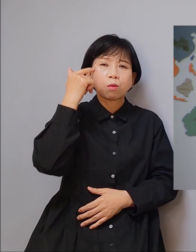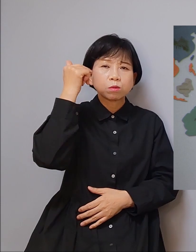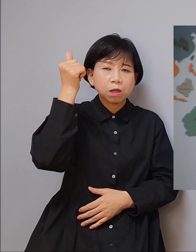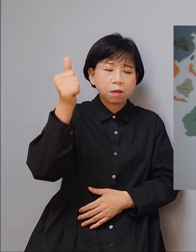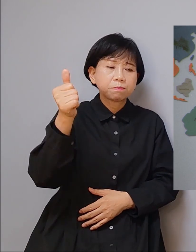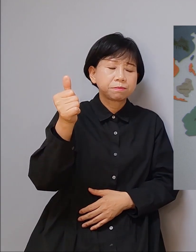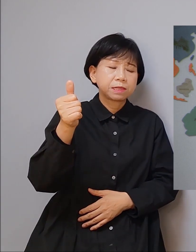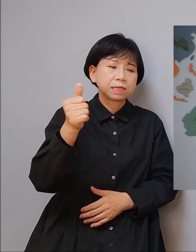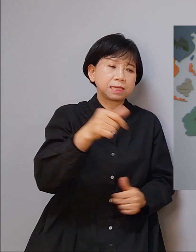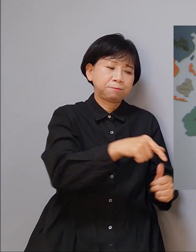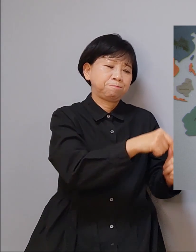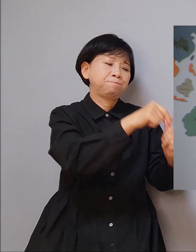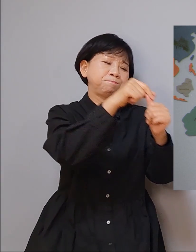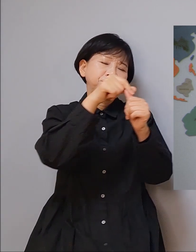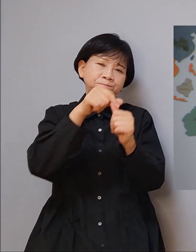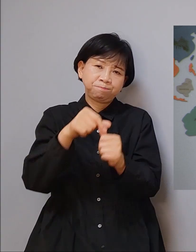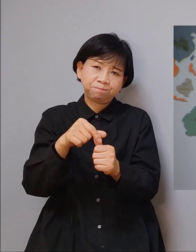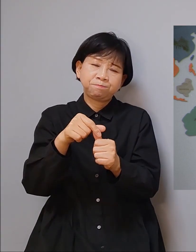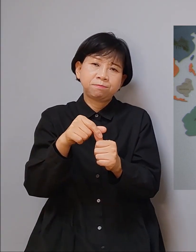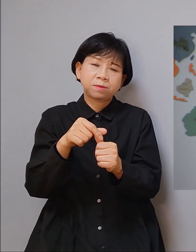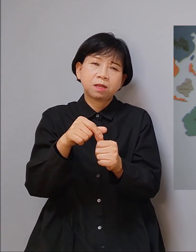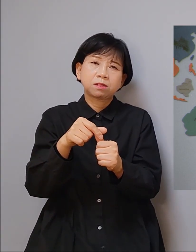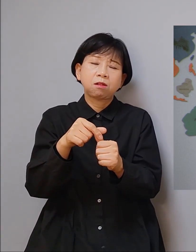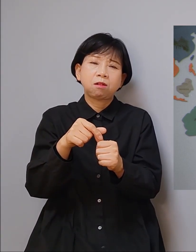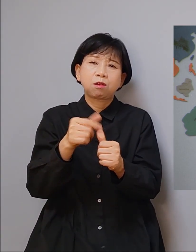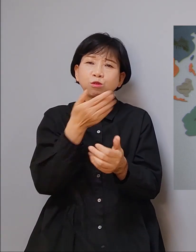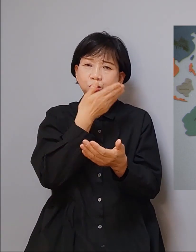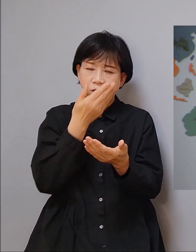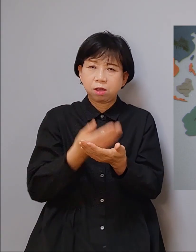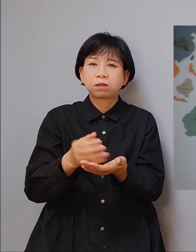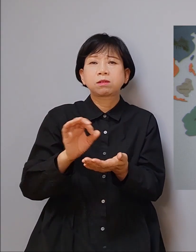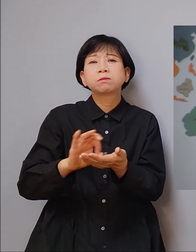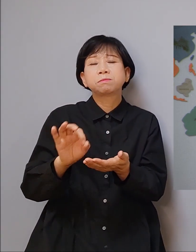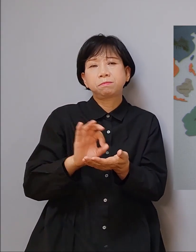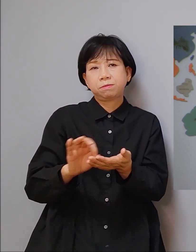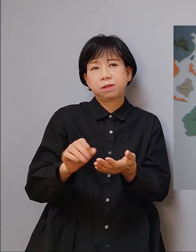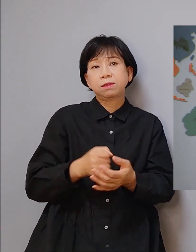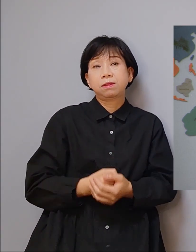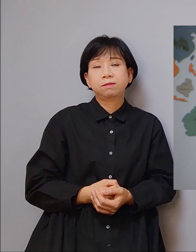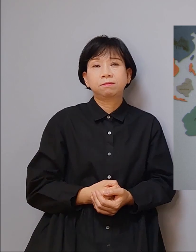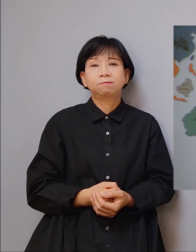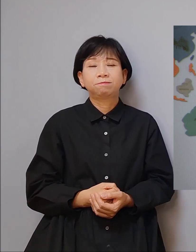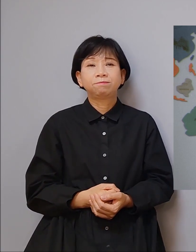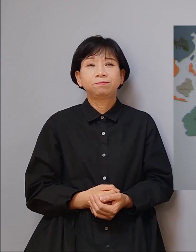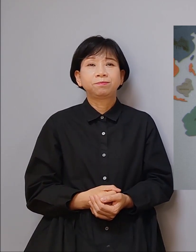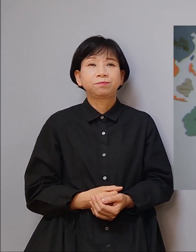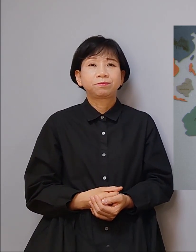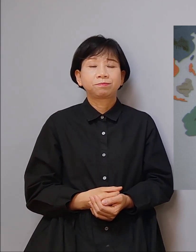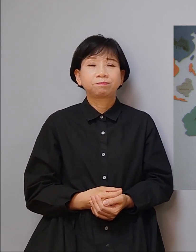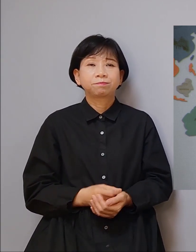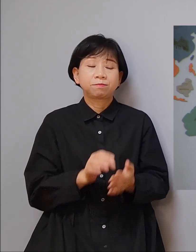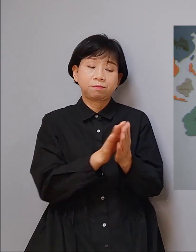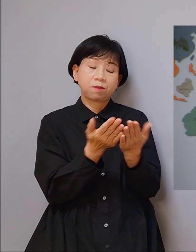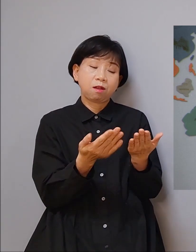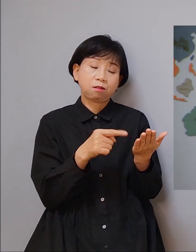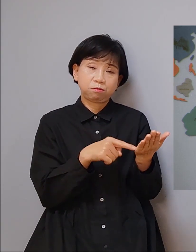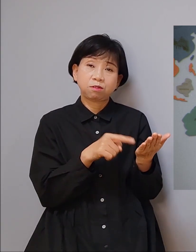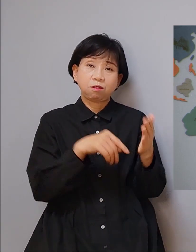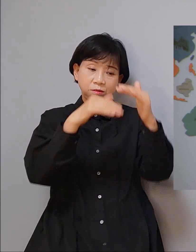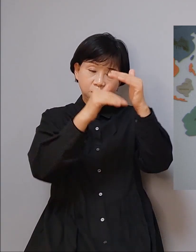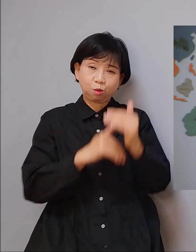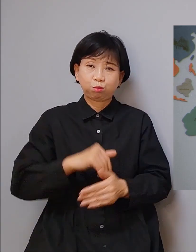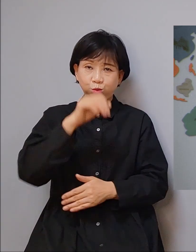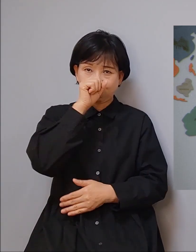하나님 앞에 다시 쓰임 받은 귀한 목회자인데 책이 괜찮습니다. 표지는 요즘엔 좀 바뀌었습니다. 한번 꼭 기회